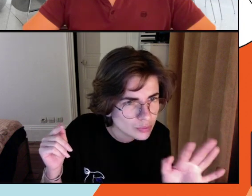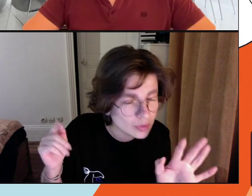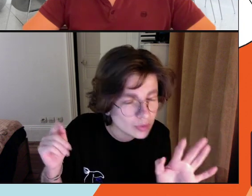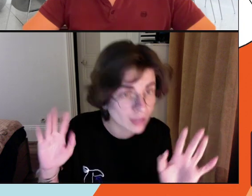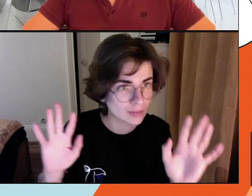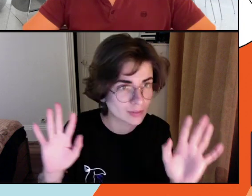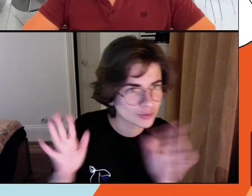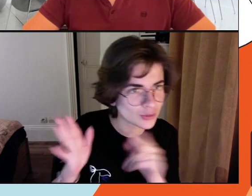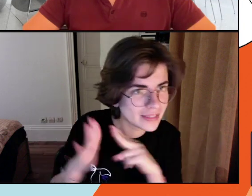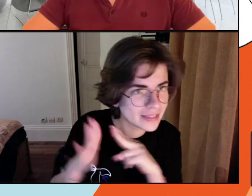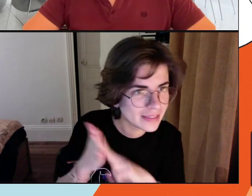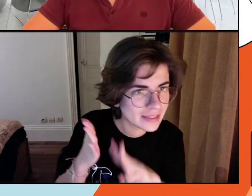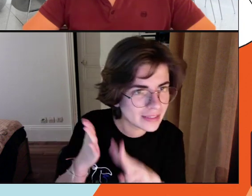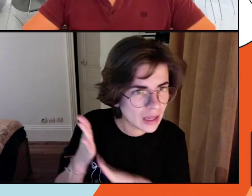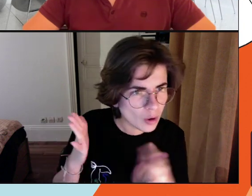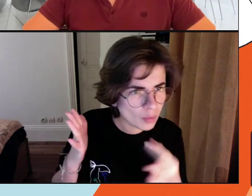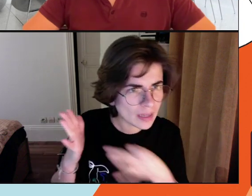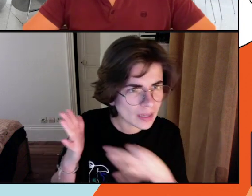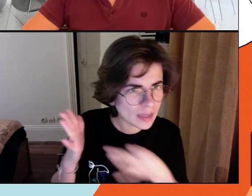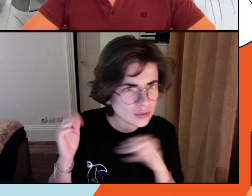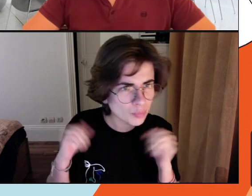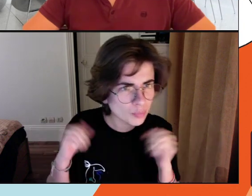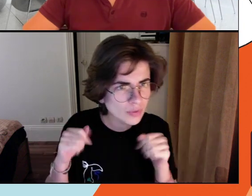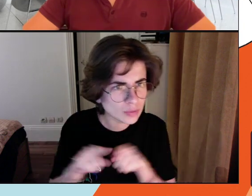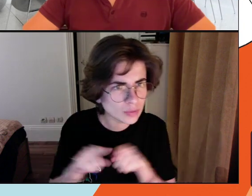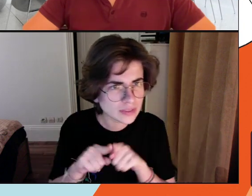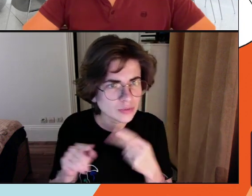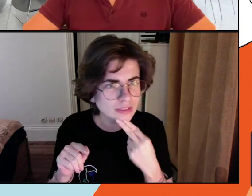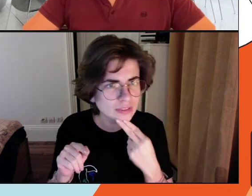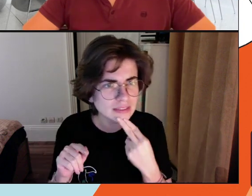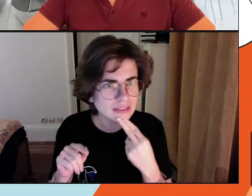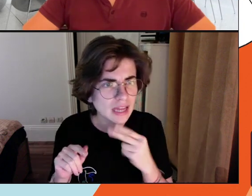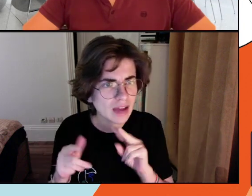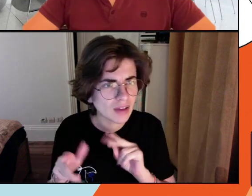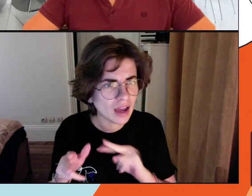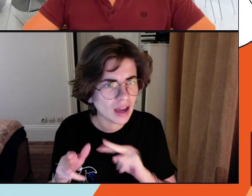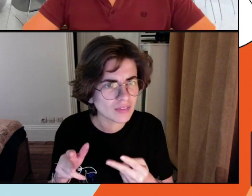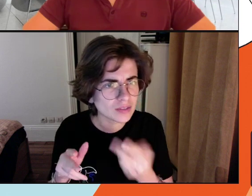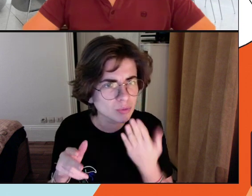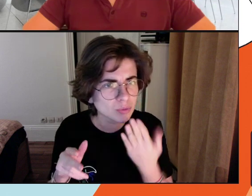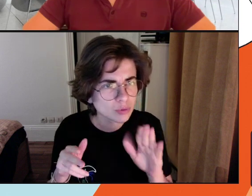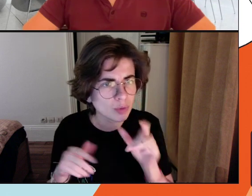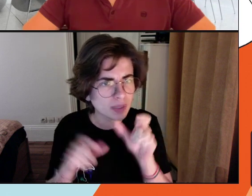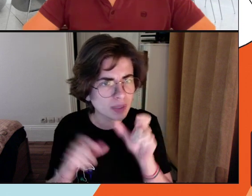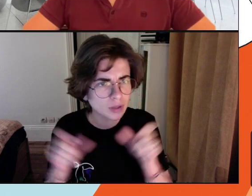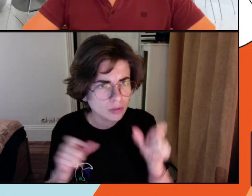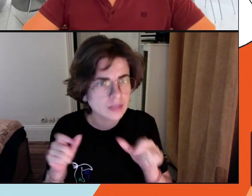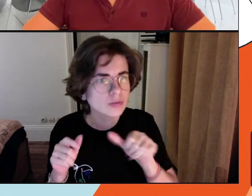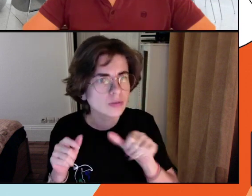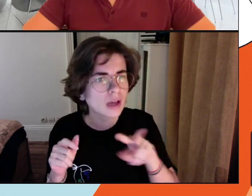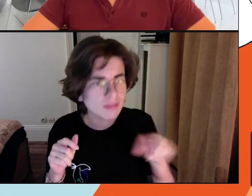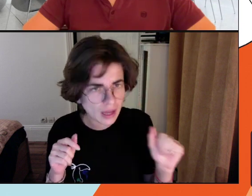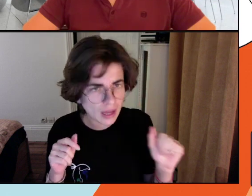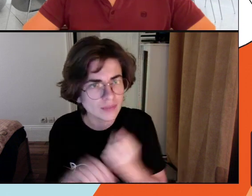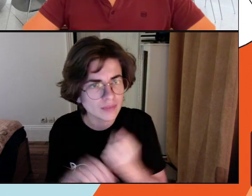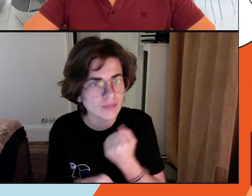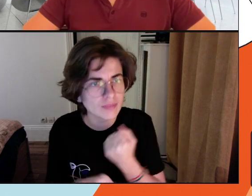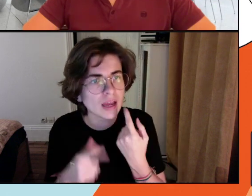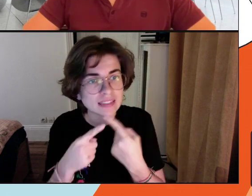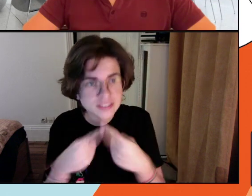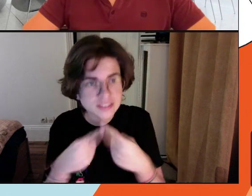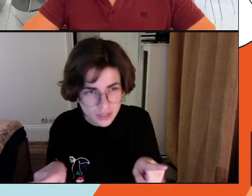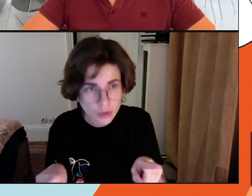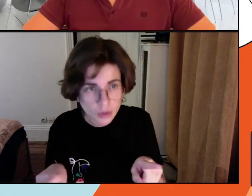attends, je lis. M'a dit que pouvait aussi utiliser Ava avec d'autres personnes et que Ava arriverait à faire la